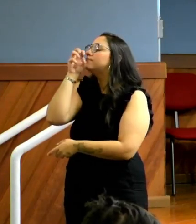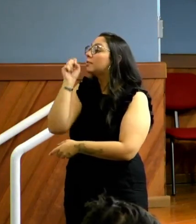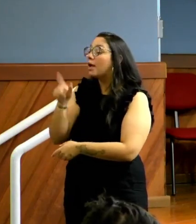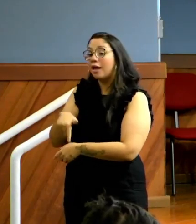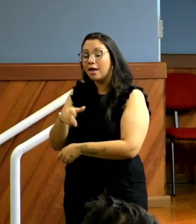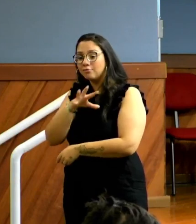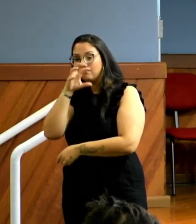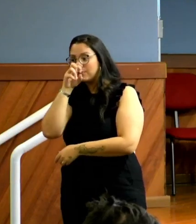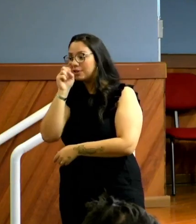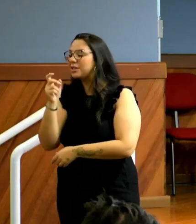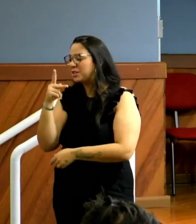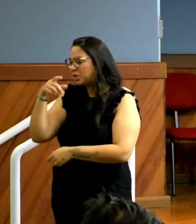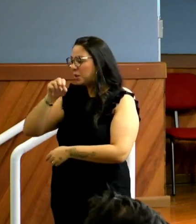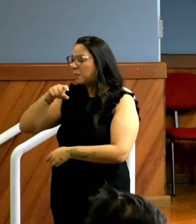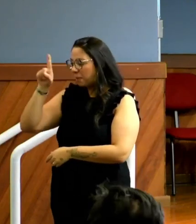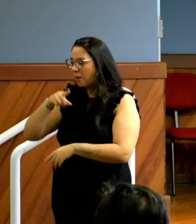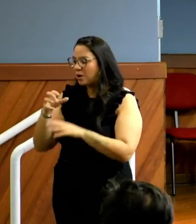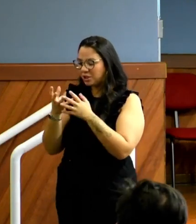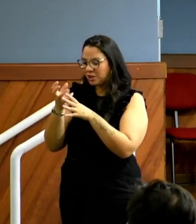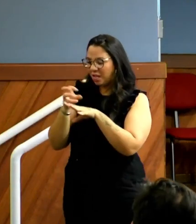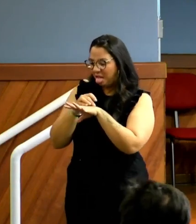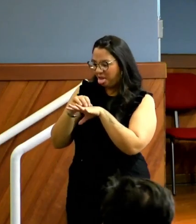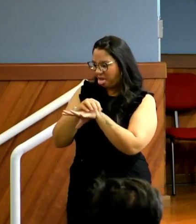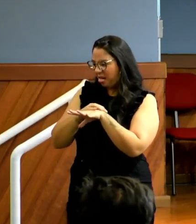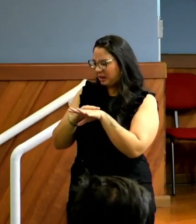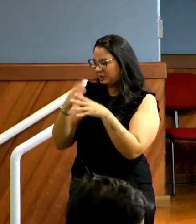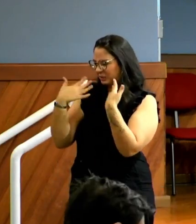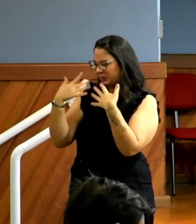cheiro de poeira, cheiro de mofo, cheiro de documento, né? Cheiro